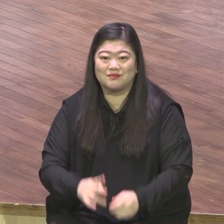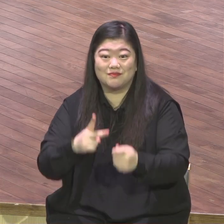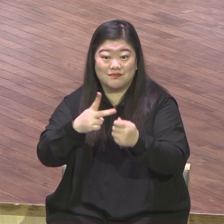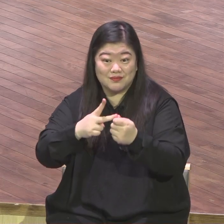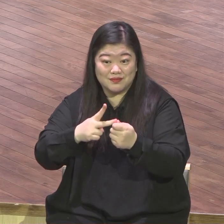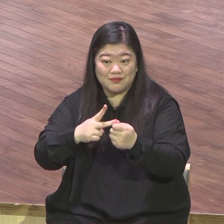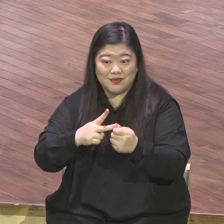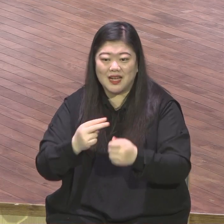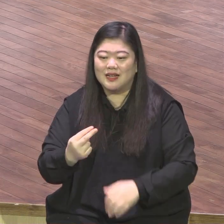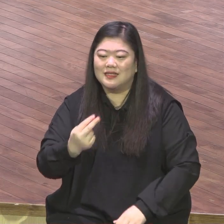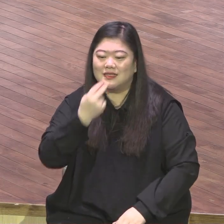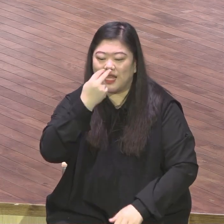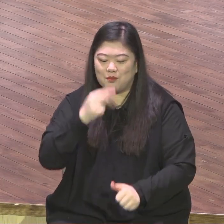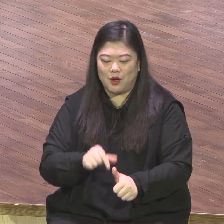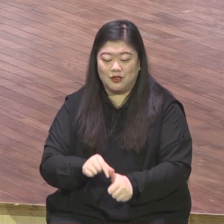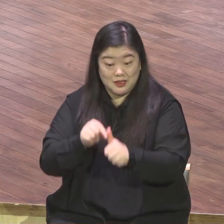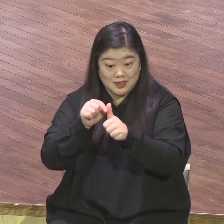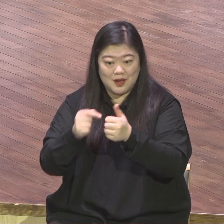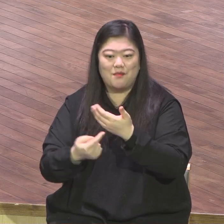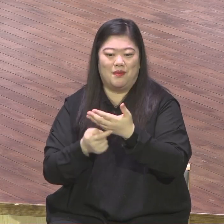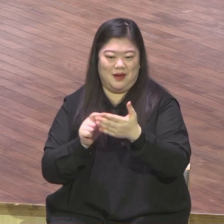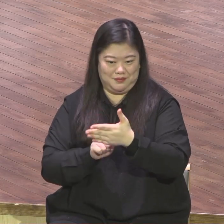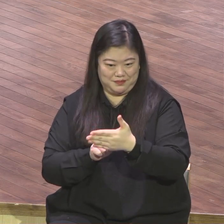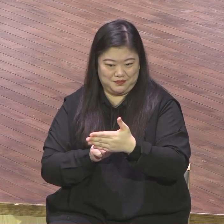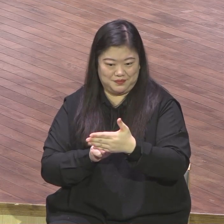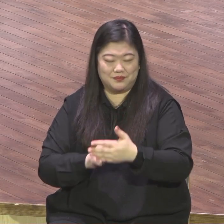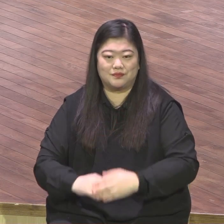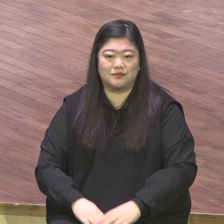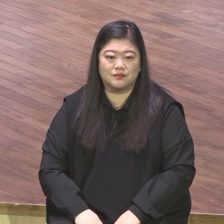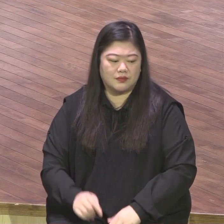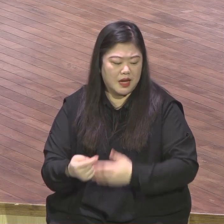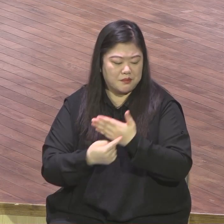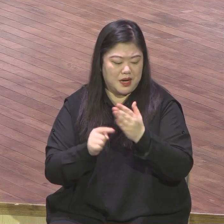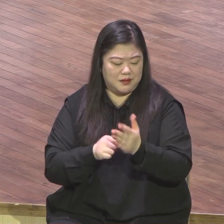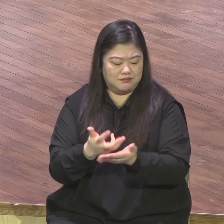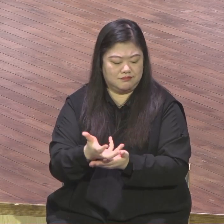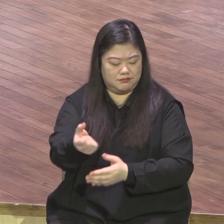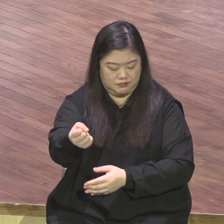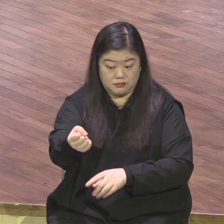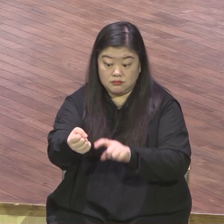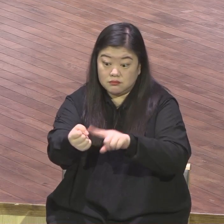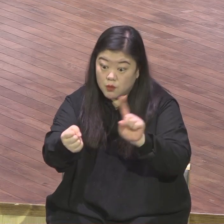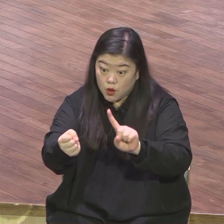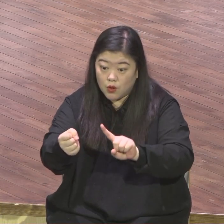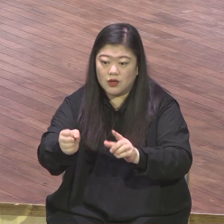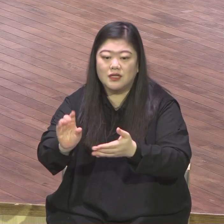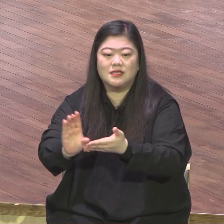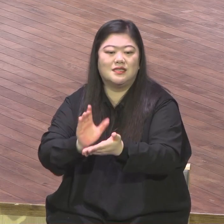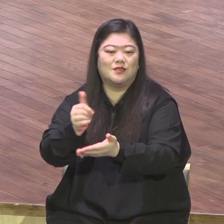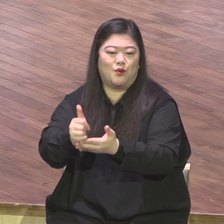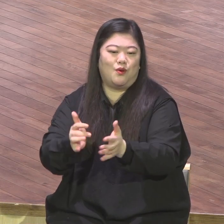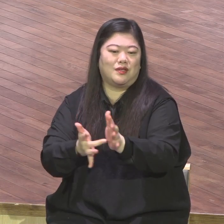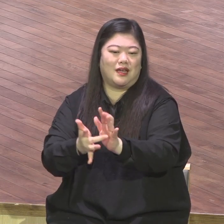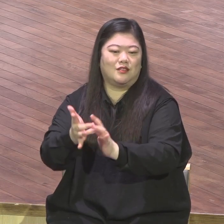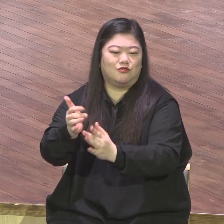5절을 봅니다. 너희 안에 이 마음을 품으라. 곧 그리스도 예수의 마음이니.